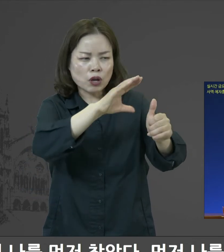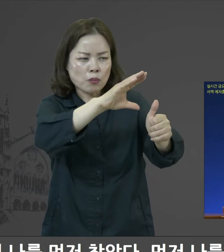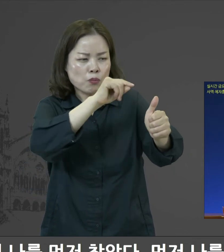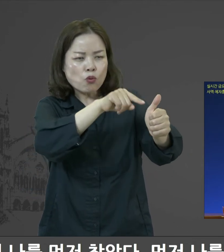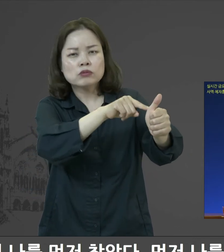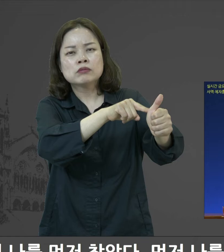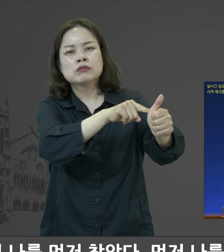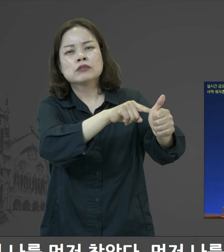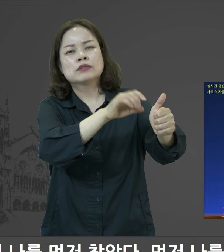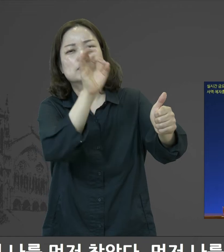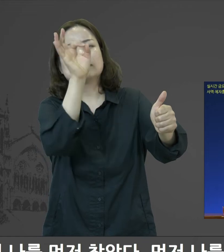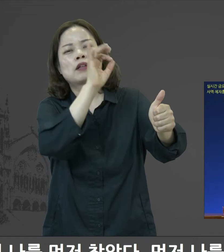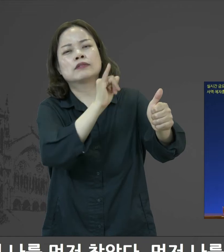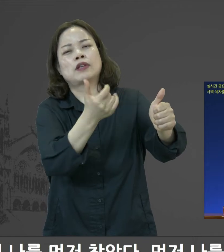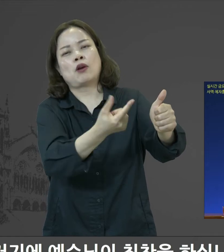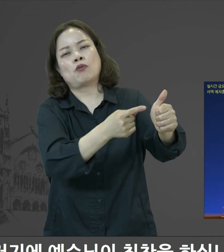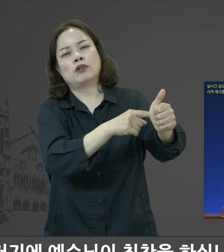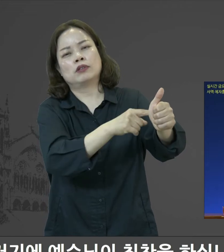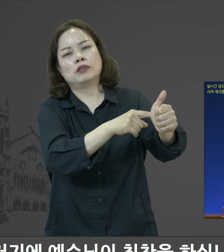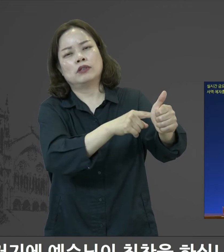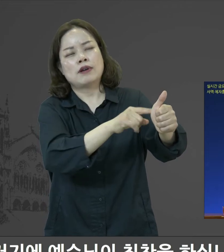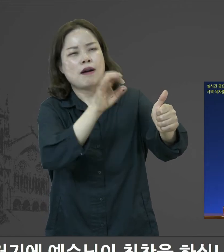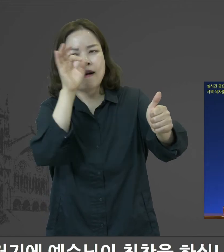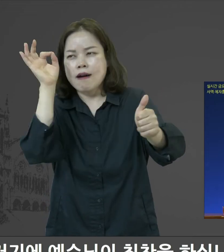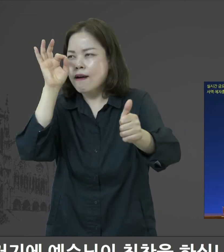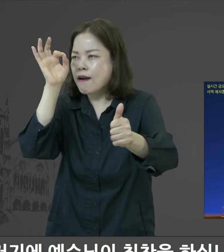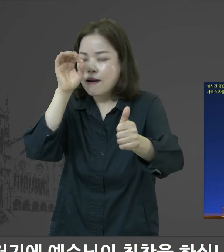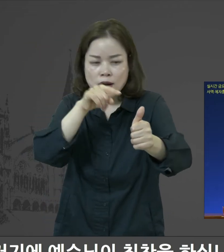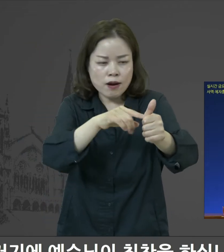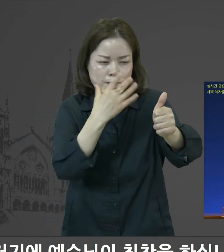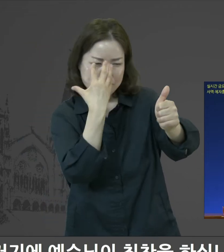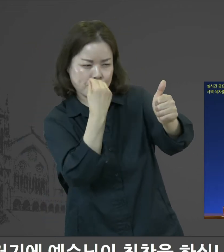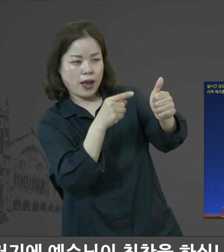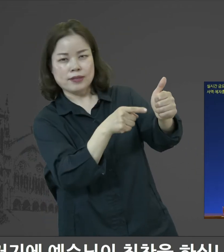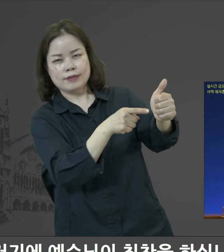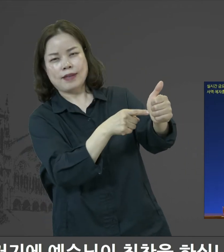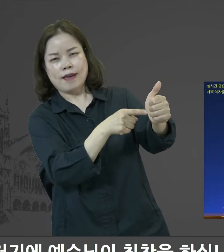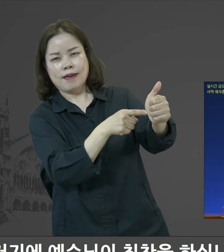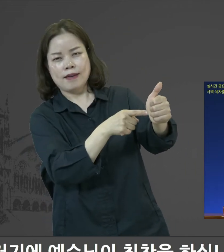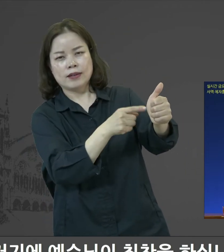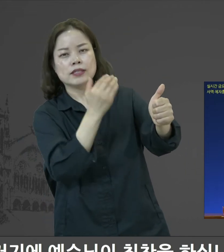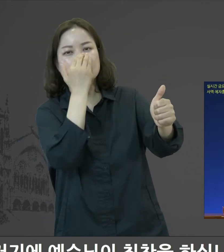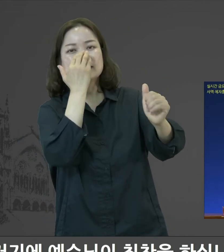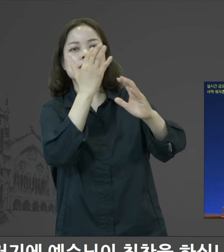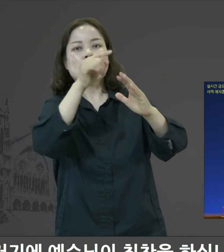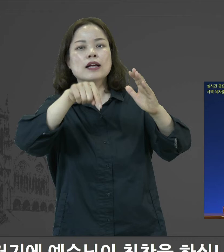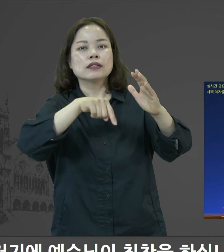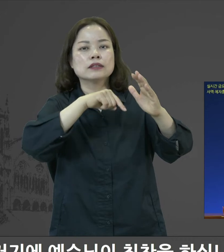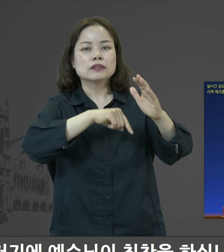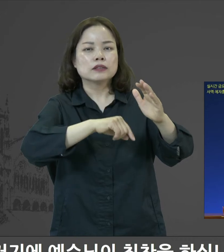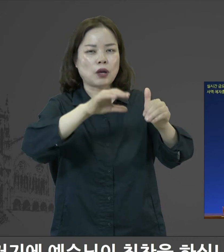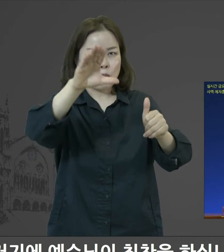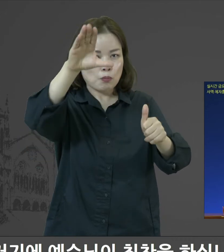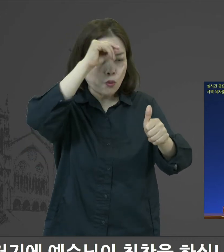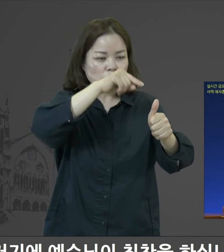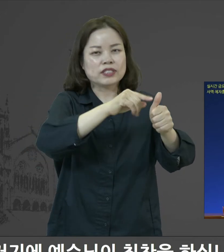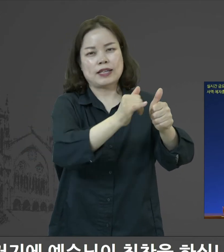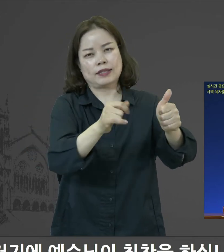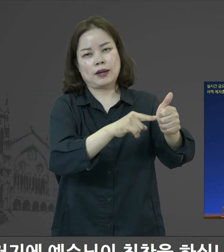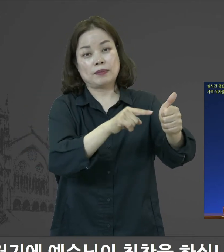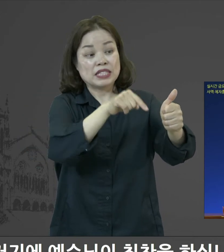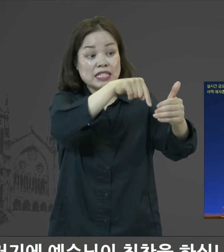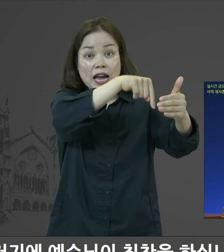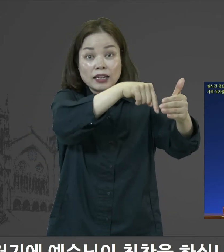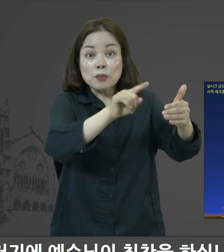내가 찾는 사람이었다. 내가 너를 쭉 찾아왔는데, 보고 있었는데 너는 이스라엘 중에서도 모범이 되는 사람이다. 네